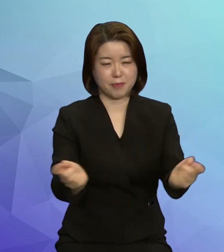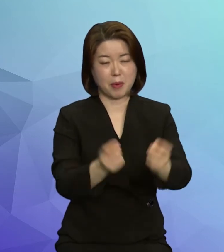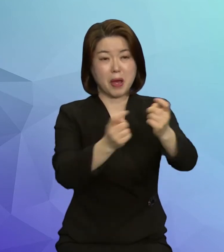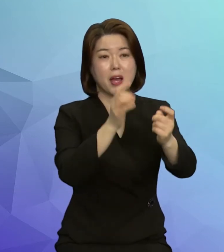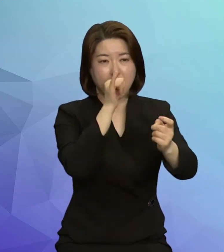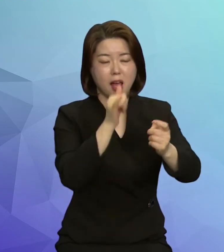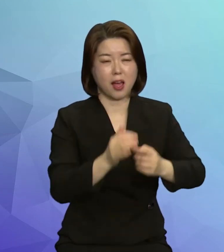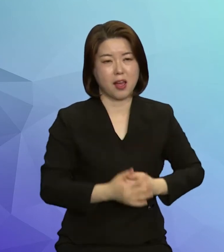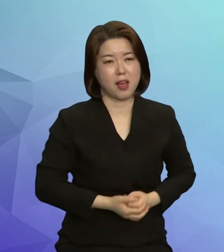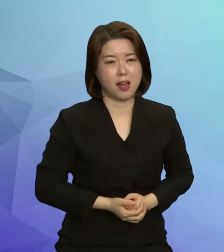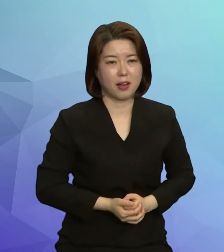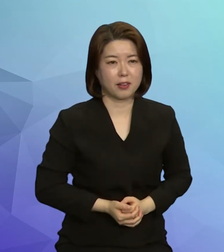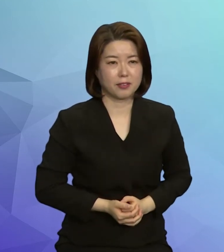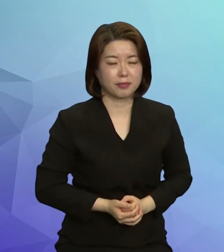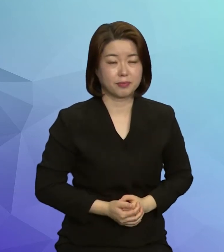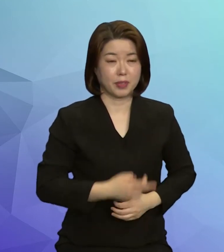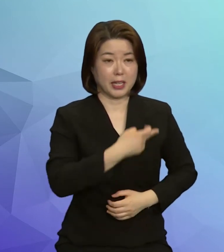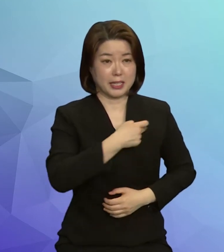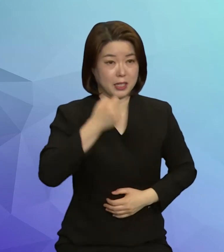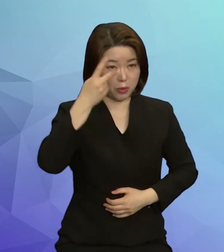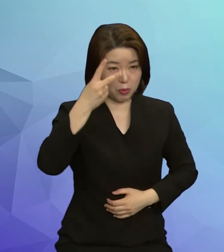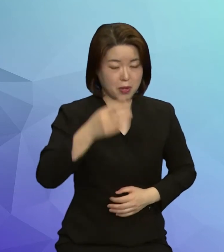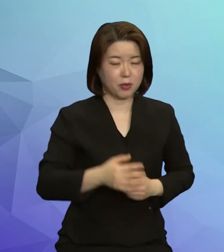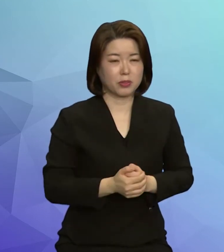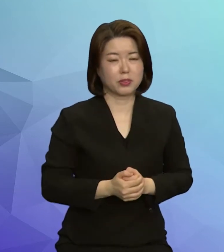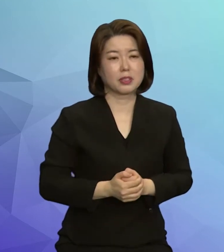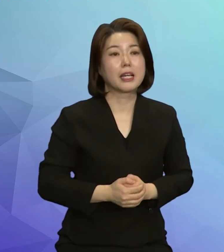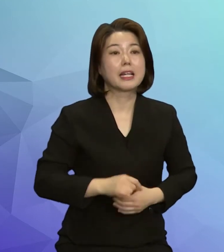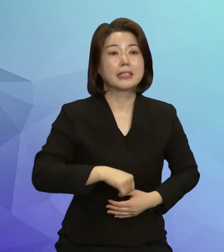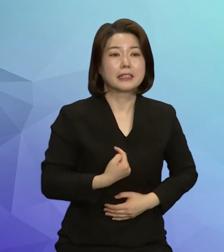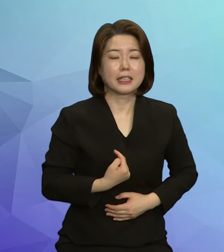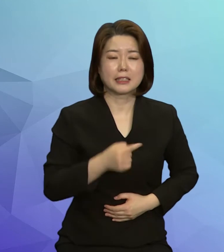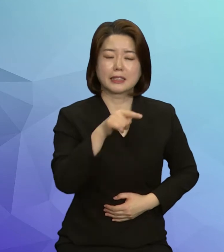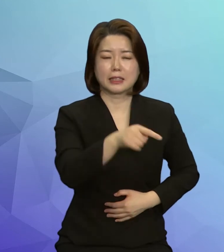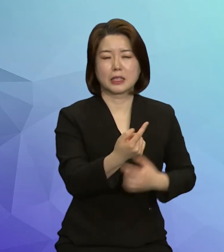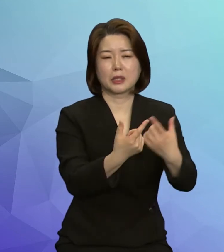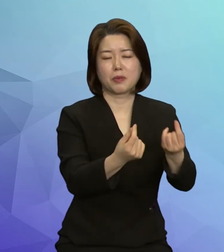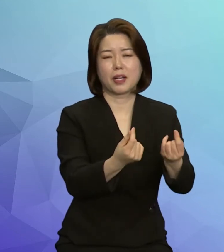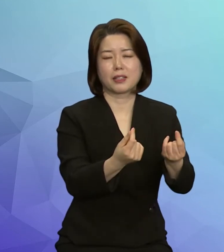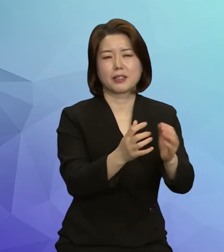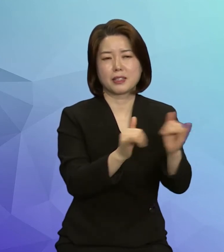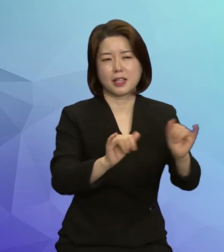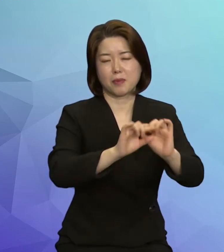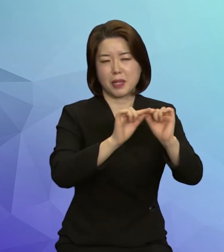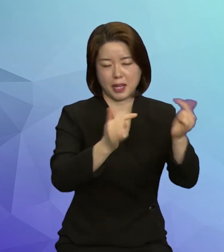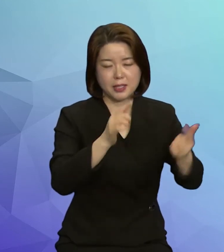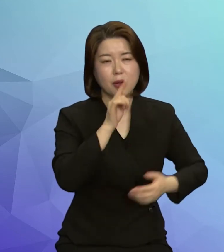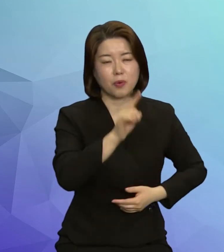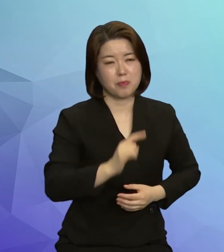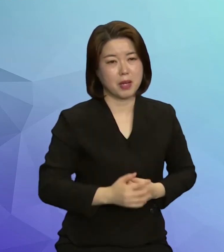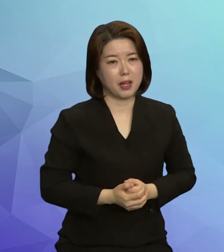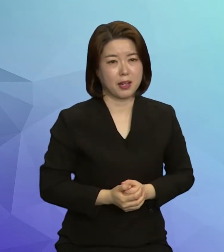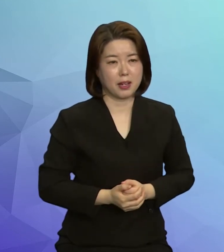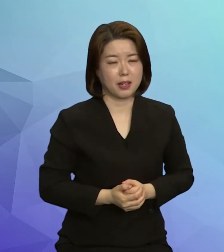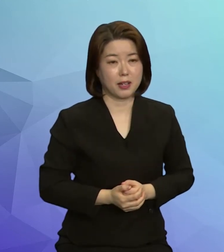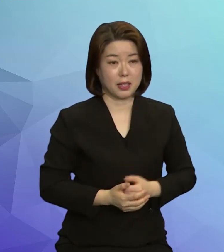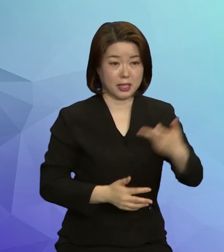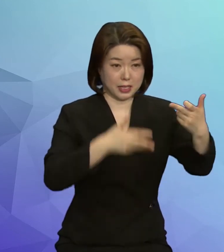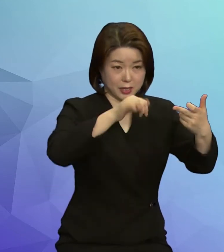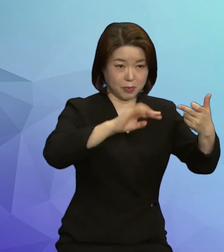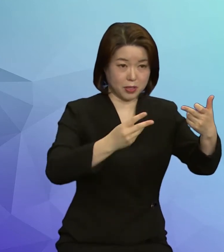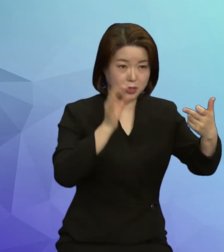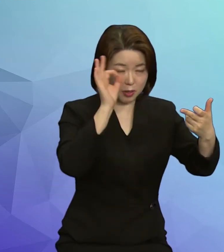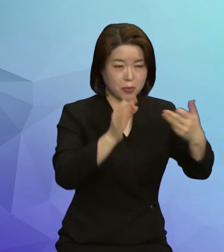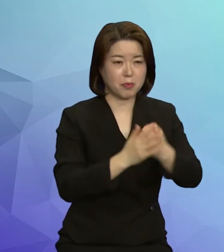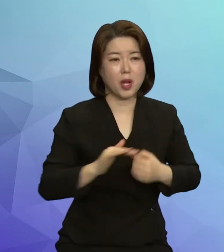일어나고 다툼이 일어나는. 사도 바울은 자신은 그와 같은 사람이 아니라고 말하고 있어요.